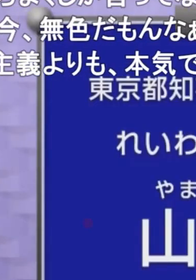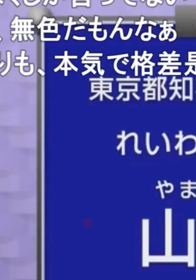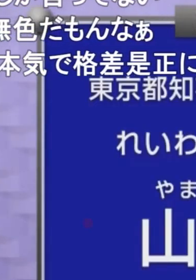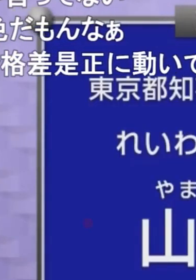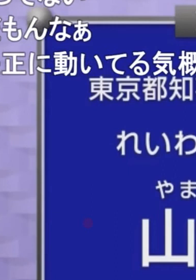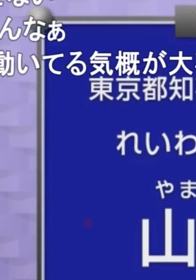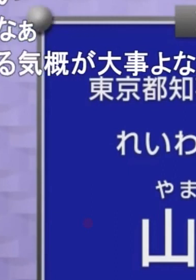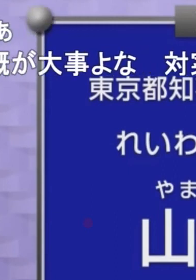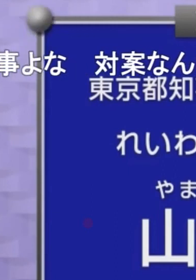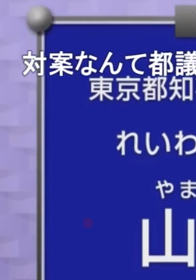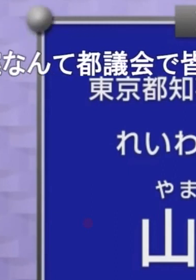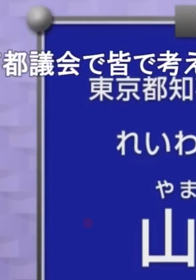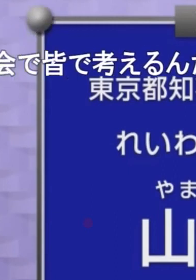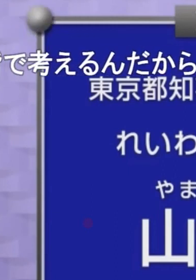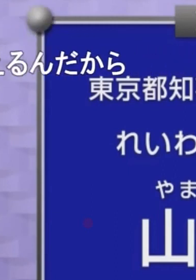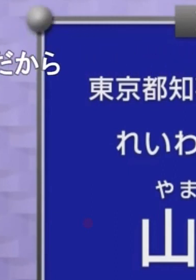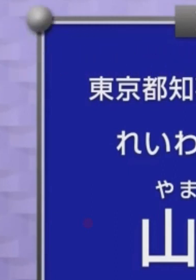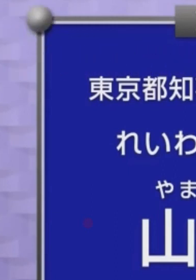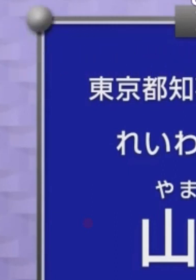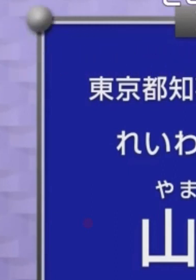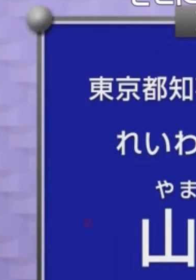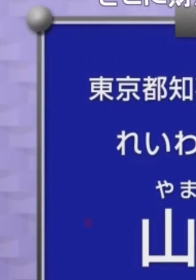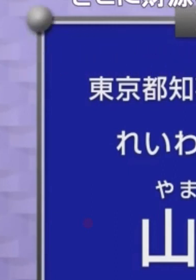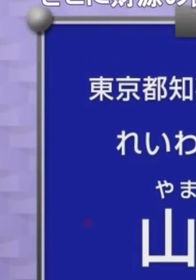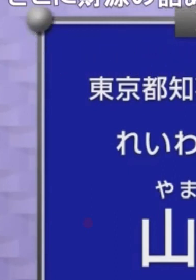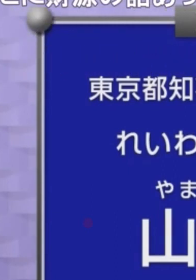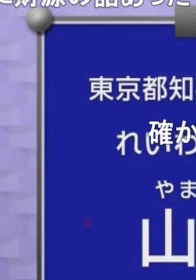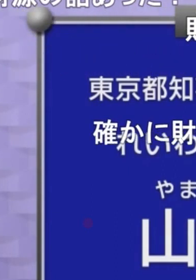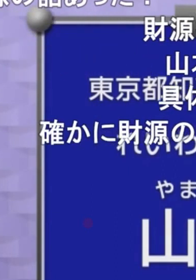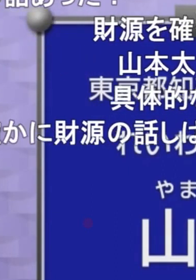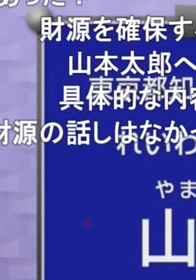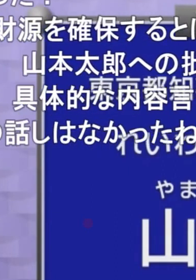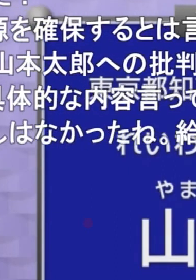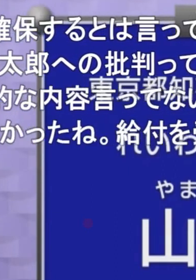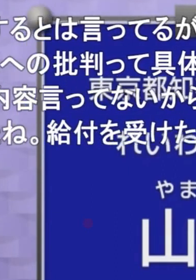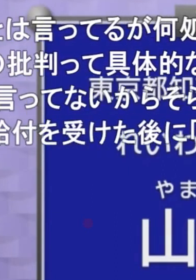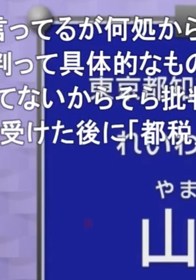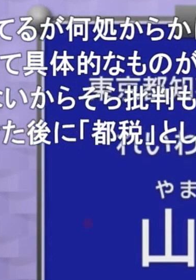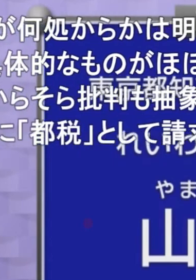例は新鮮具に山本太郎さんの政見放送でした